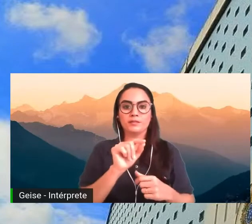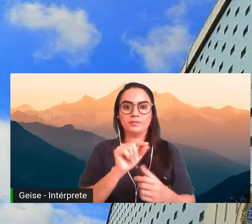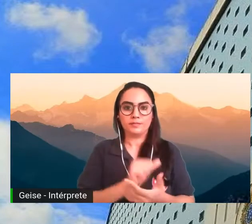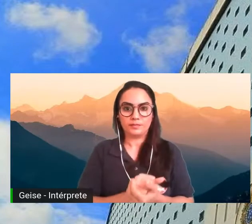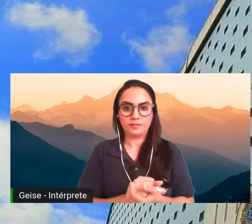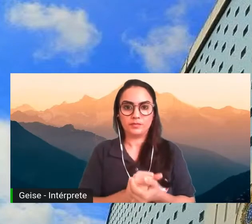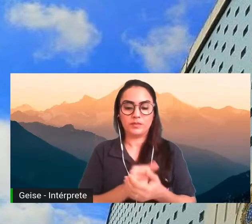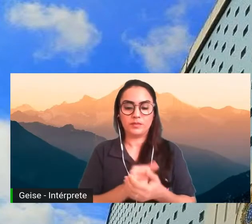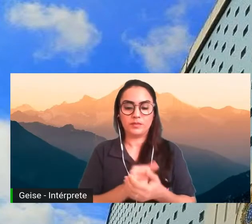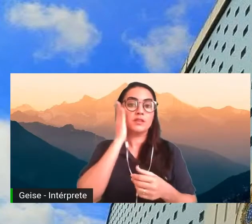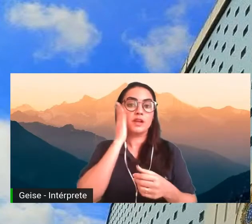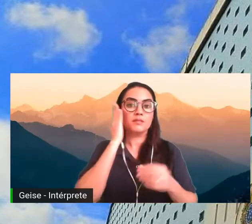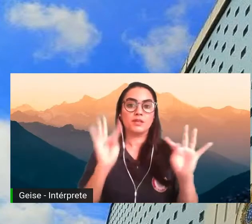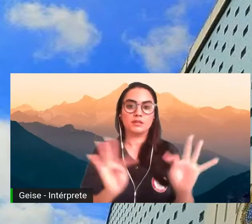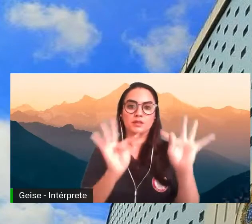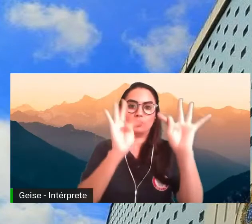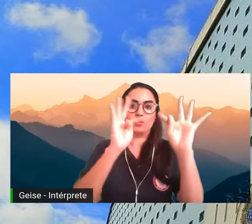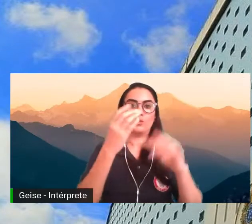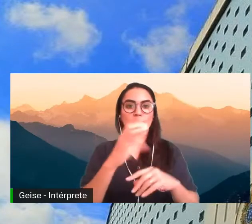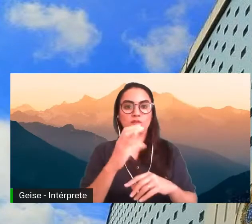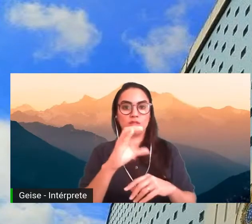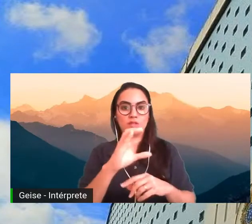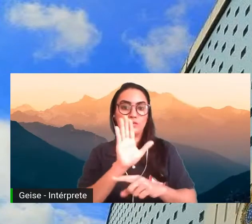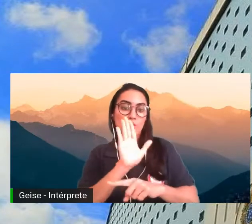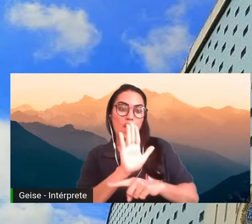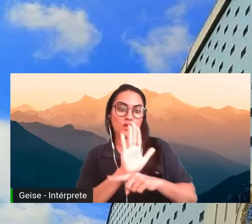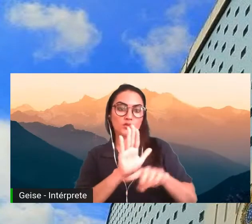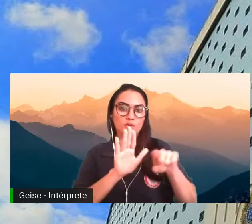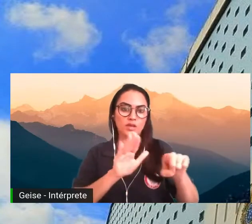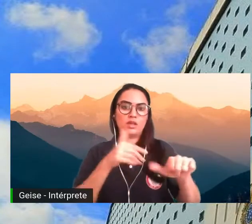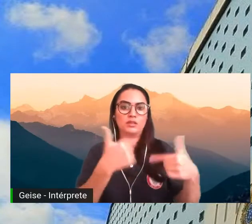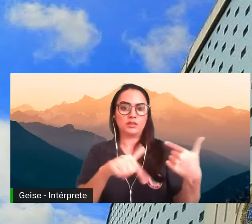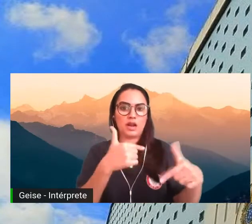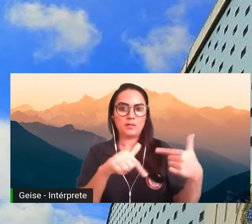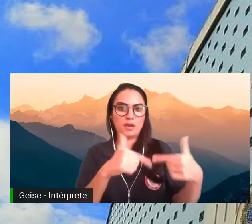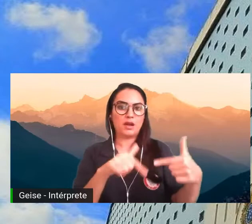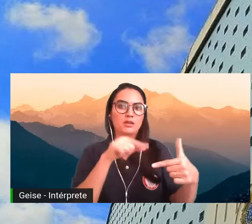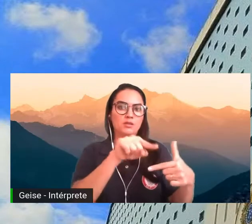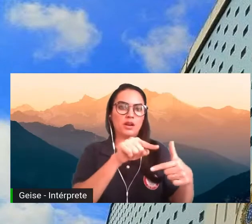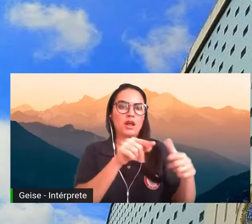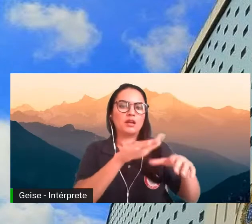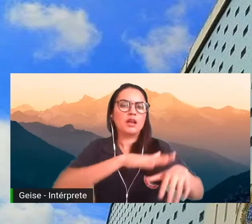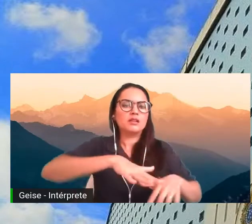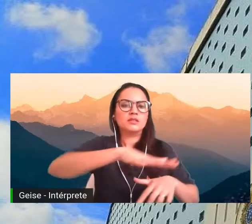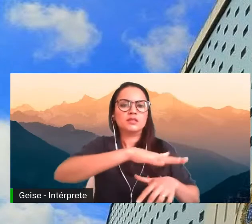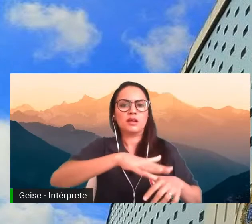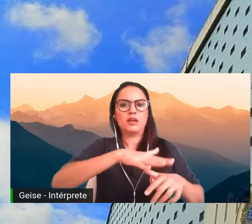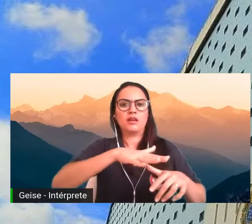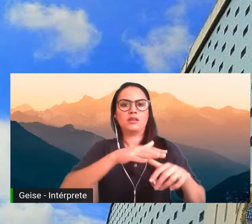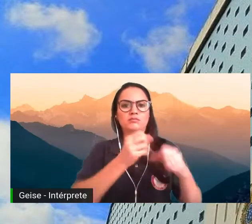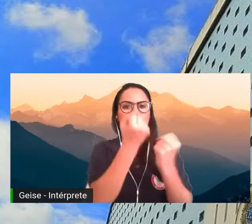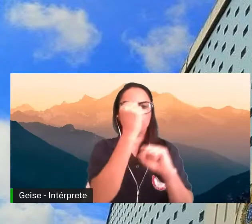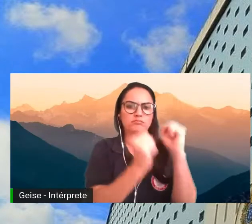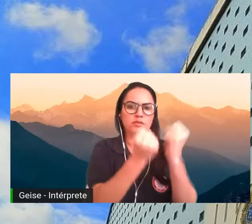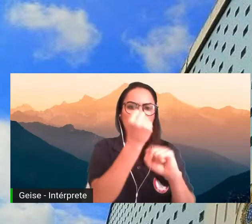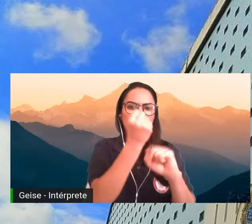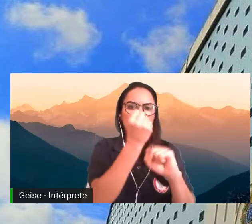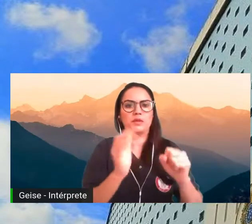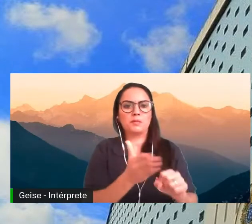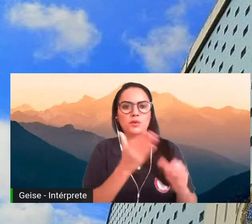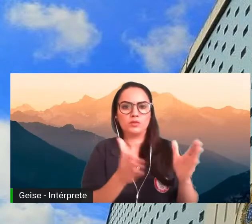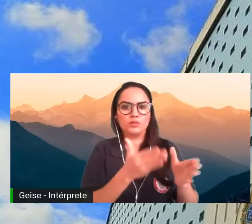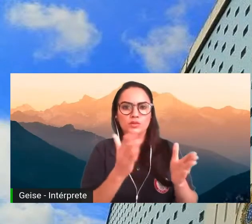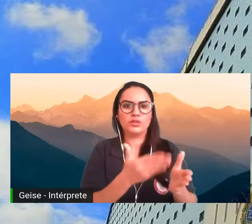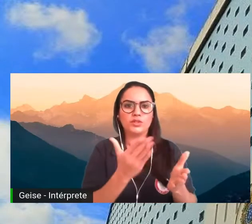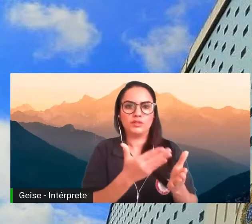o desempenho das diferentes funções no setor produtivo. Sem dúvida alguma. Como o fio condutor dos saberes